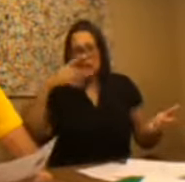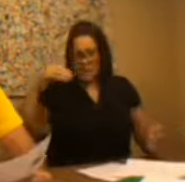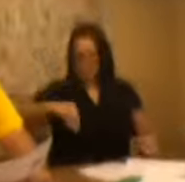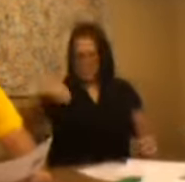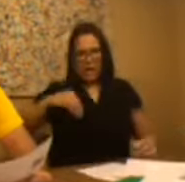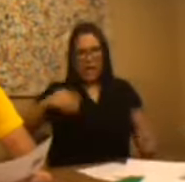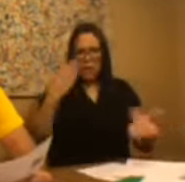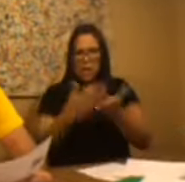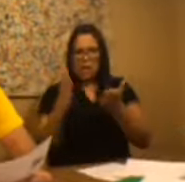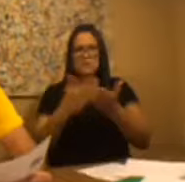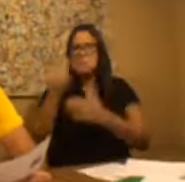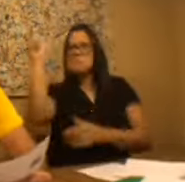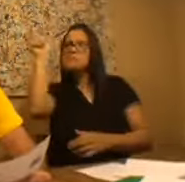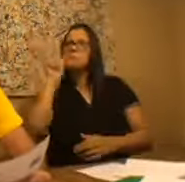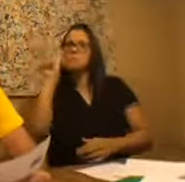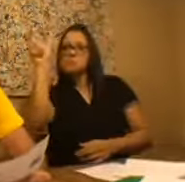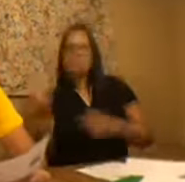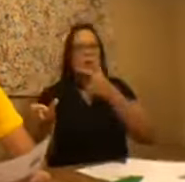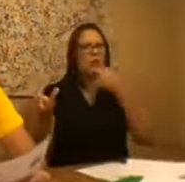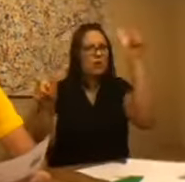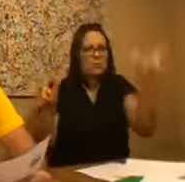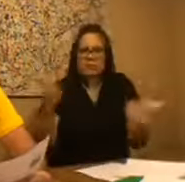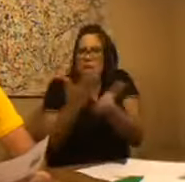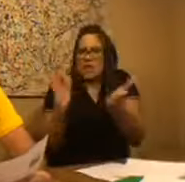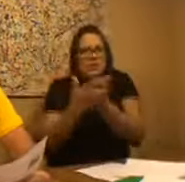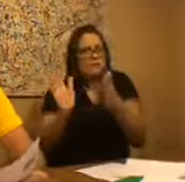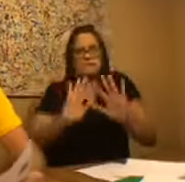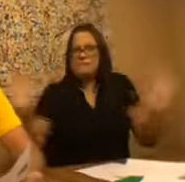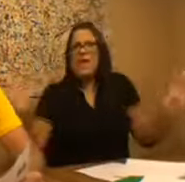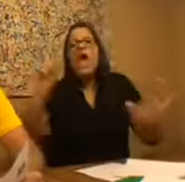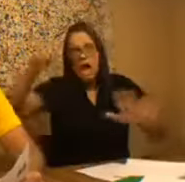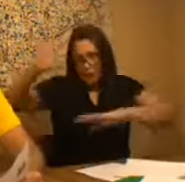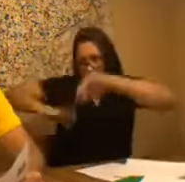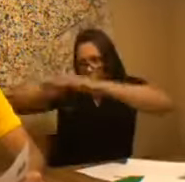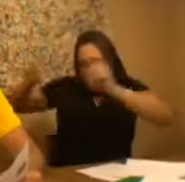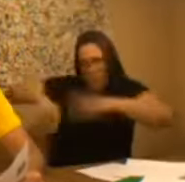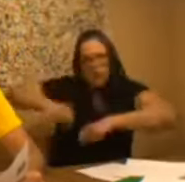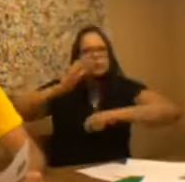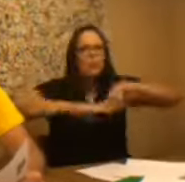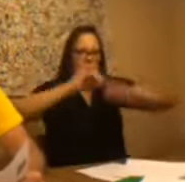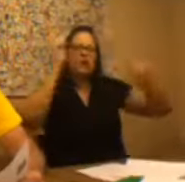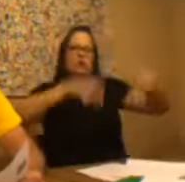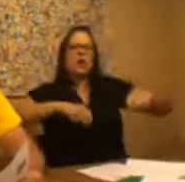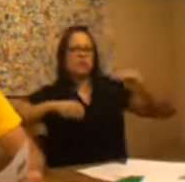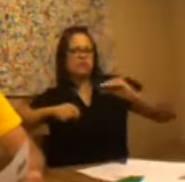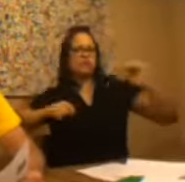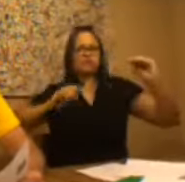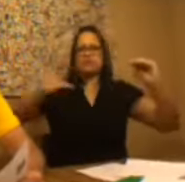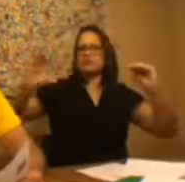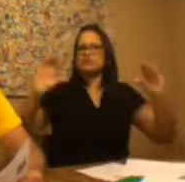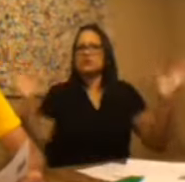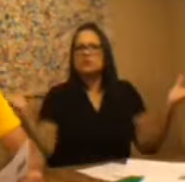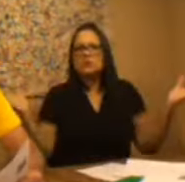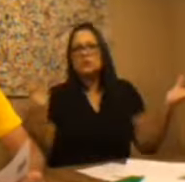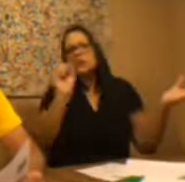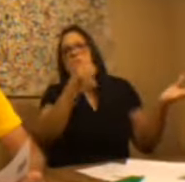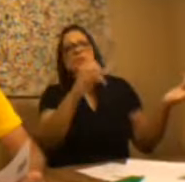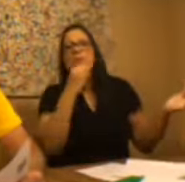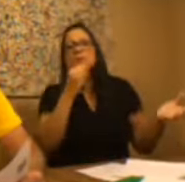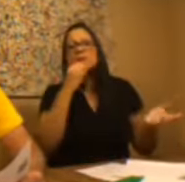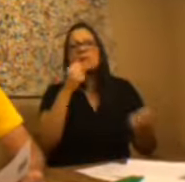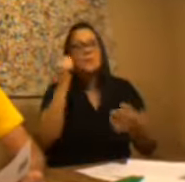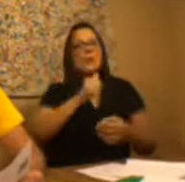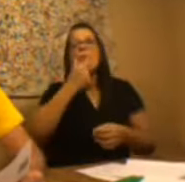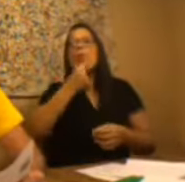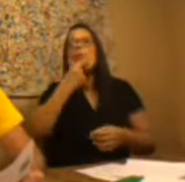competência da pessoa não interessa se o homem ea mulher ninguém vai pagar mais do homem mesmo a mulher se o homem por exemplo não souber fazer